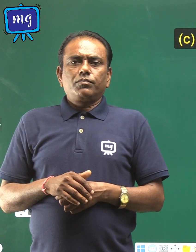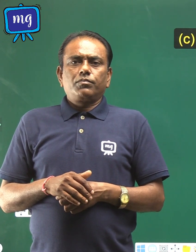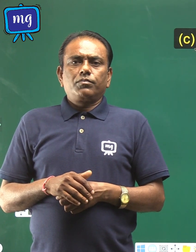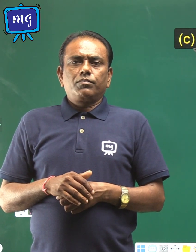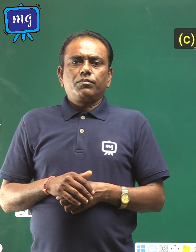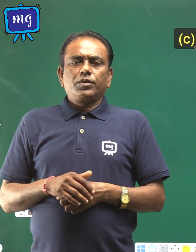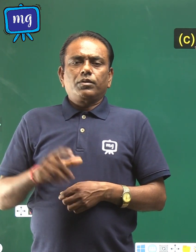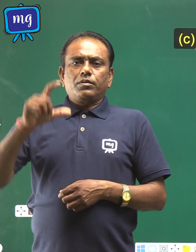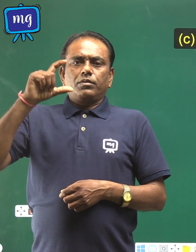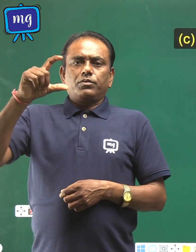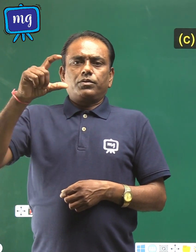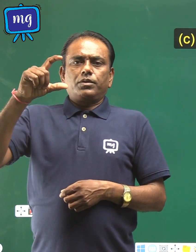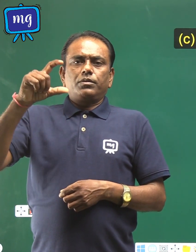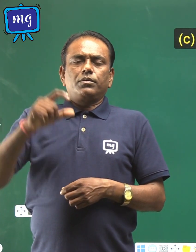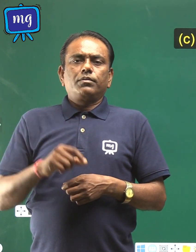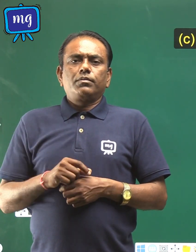सी